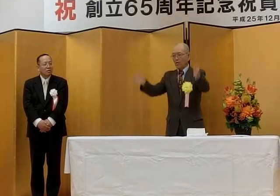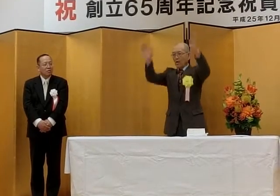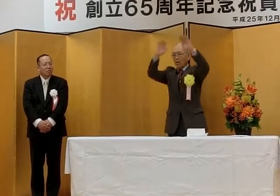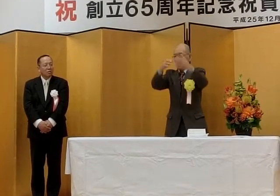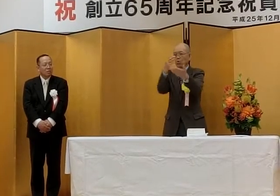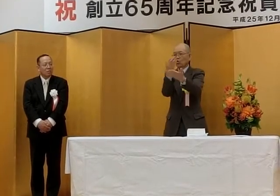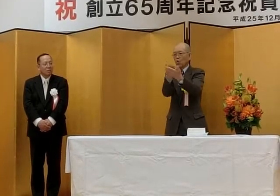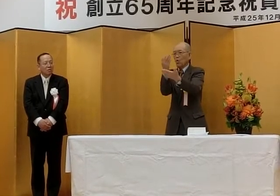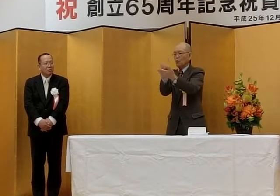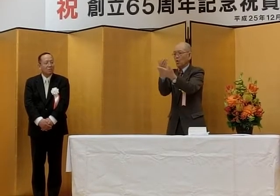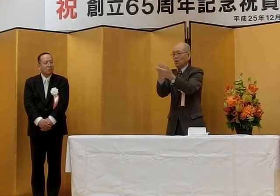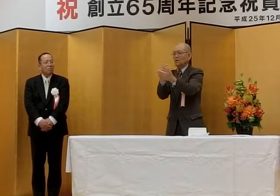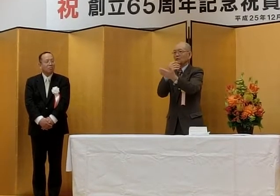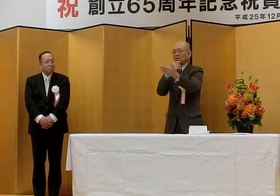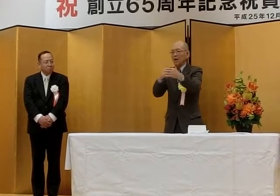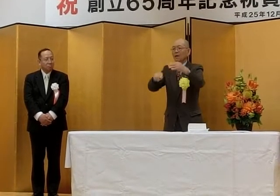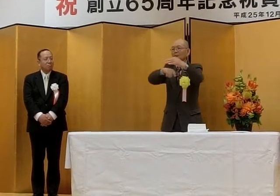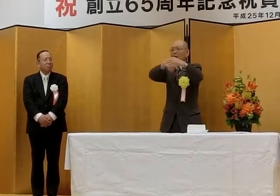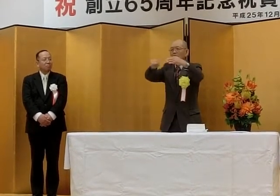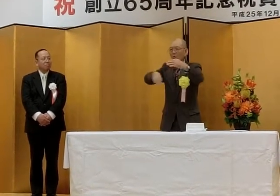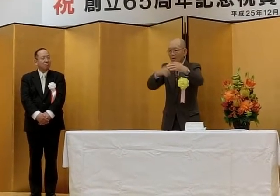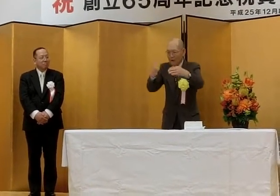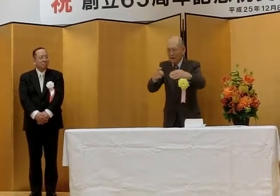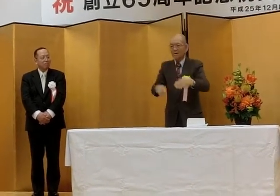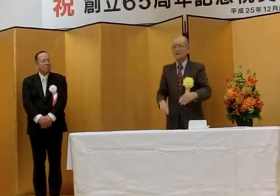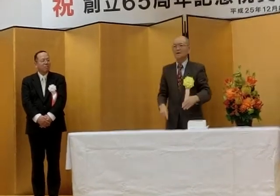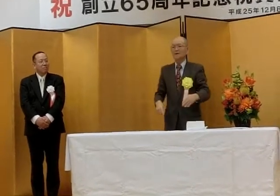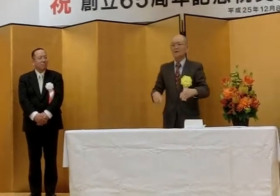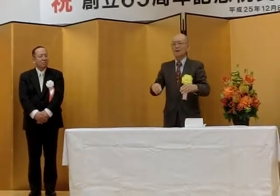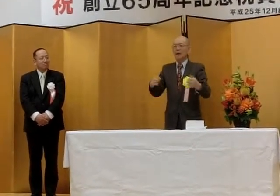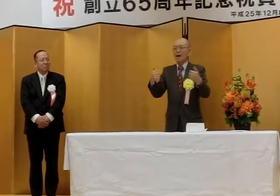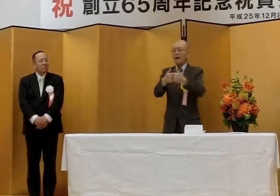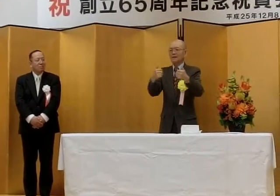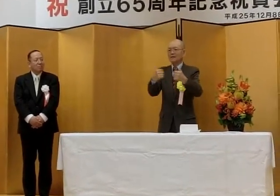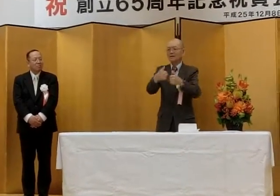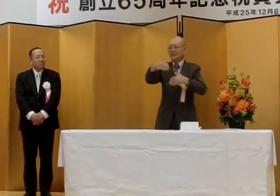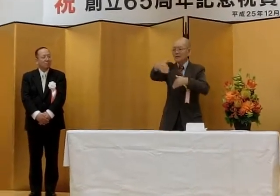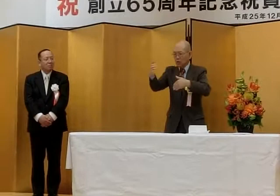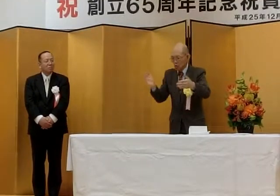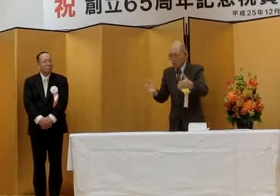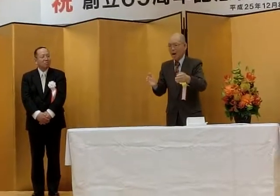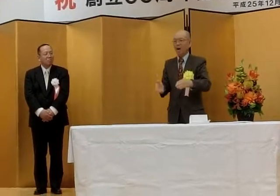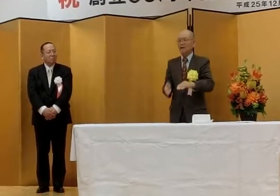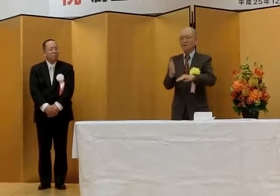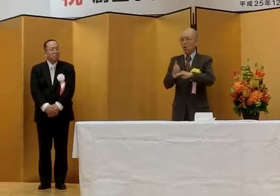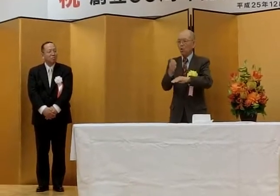要望を出し竹の塚検察の要望を出し